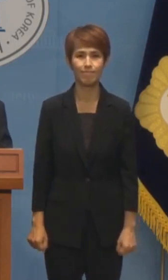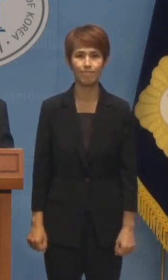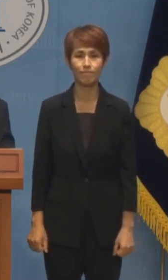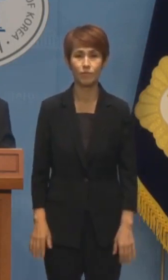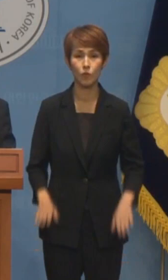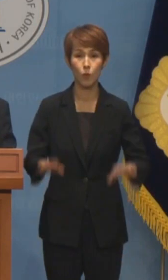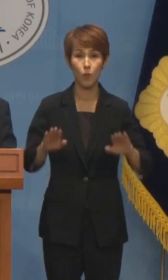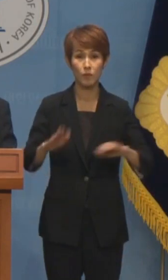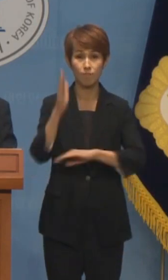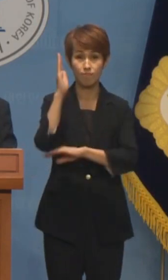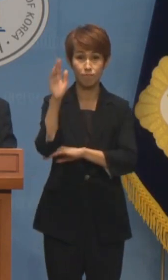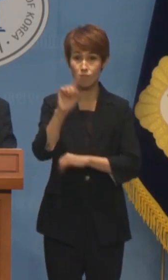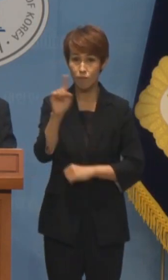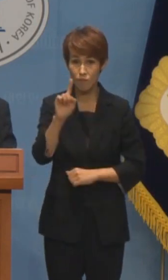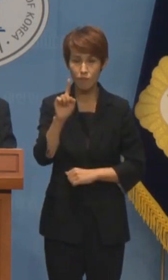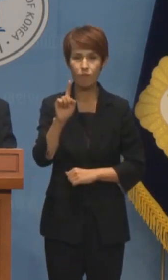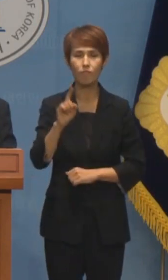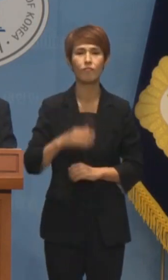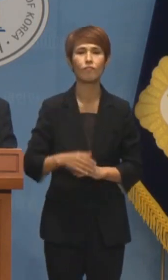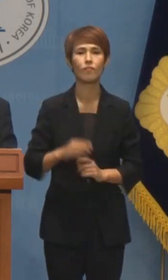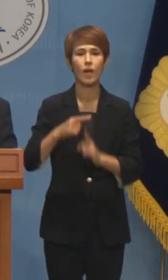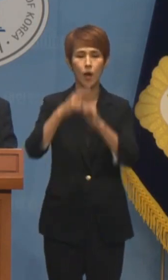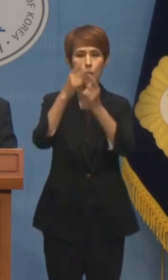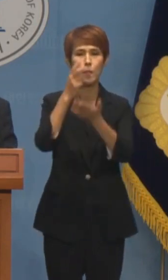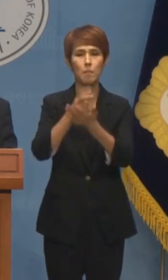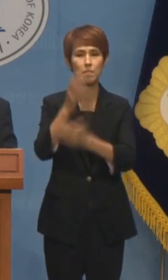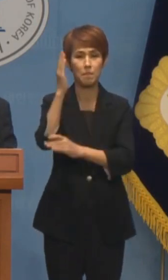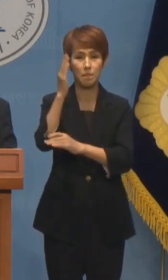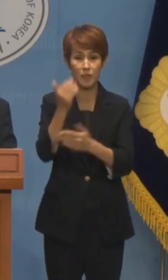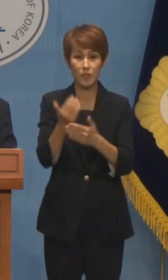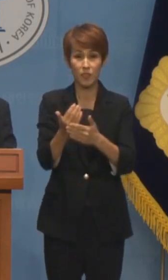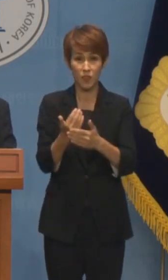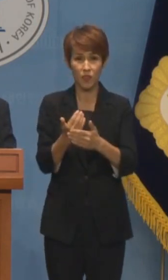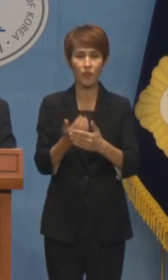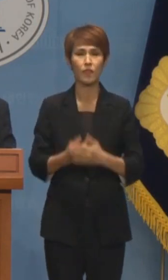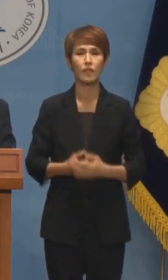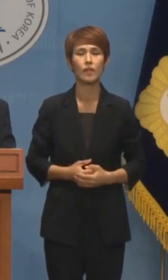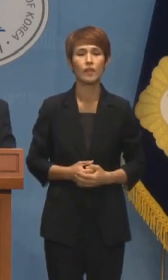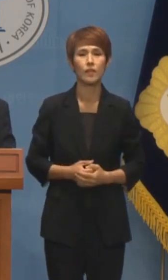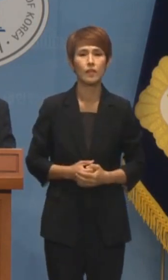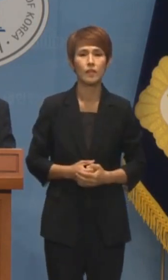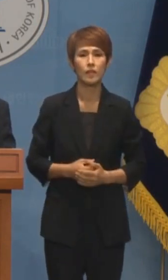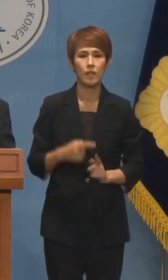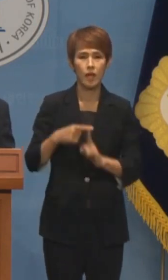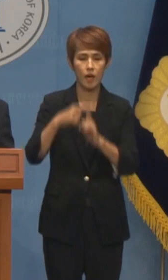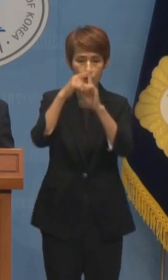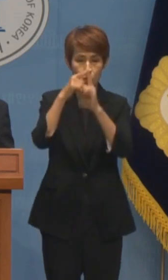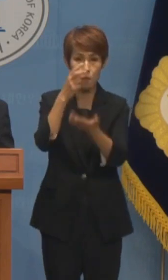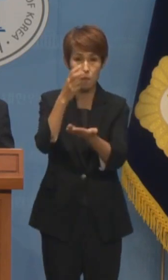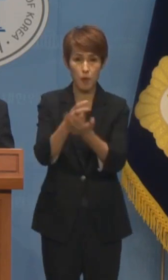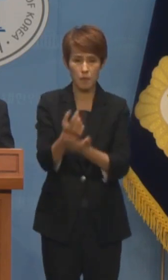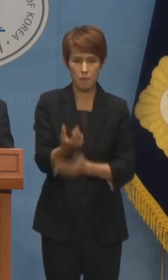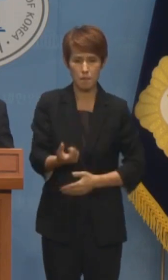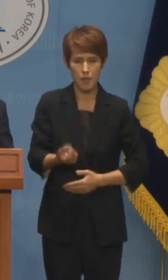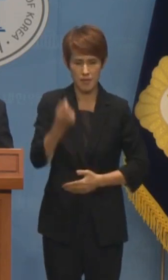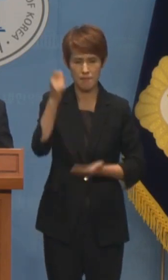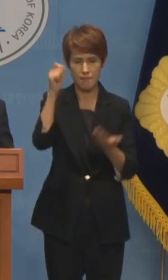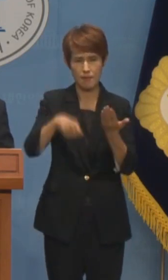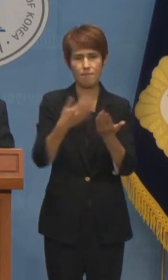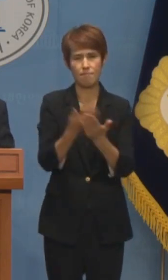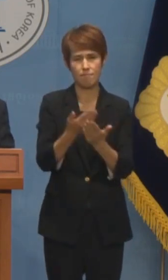간호법에 대한 논의에 앞서서 올바른 간호법이 조속하게 제정되기를 바라는 마음을